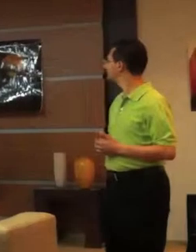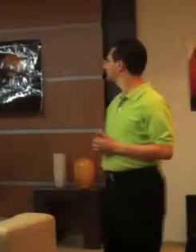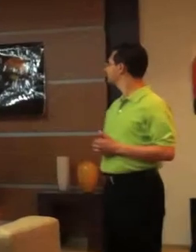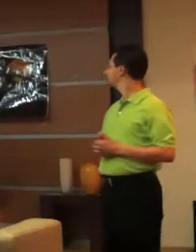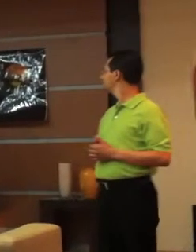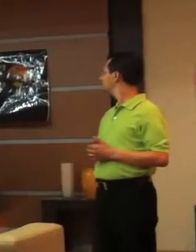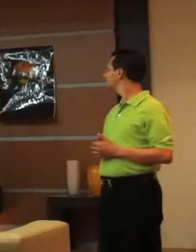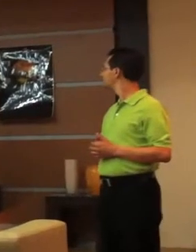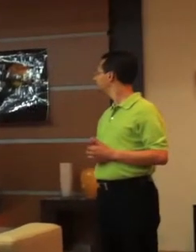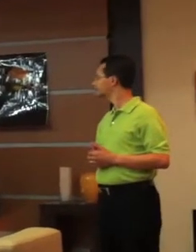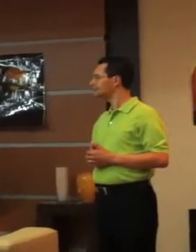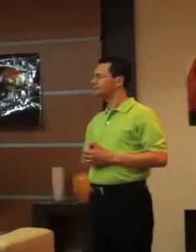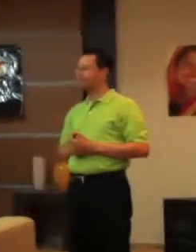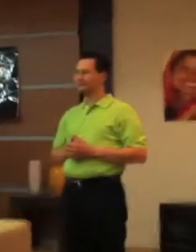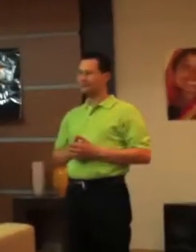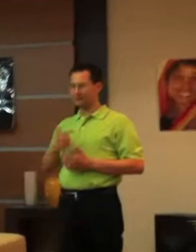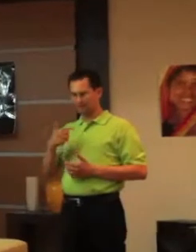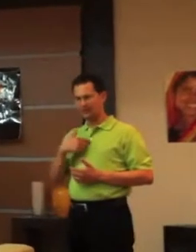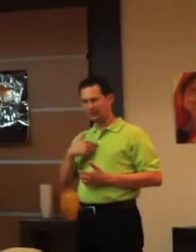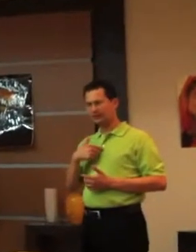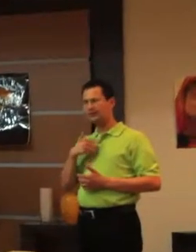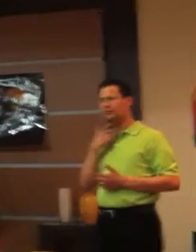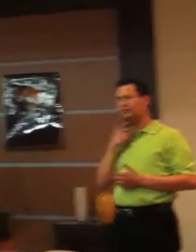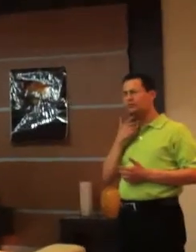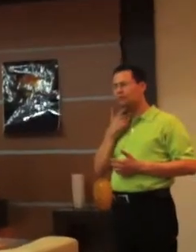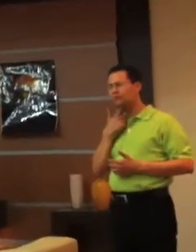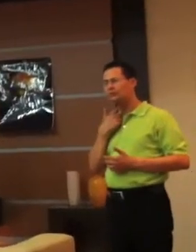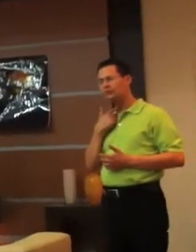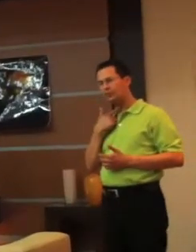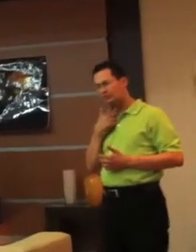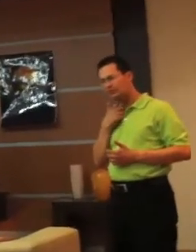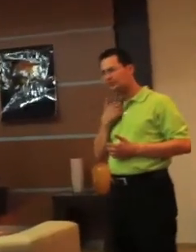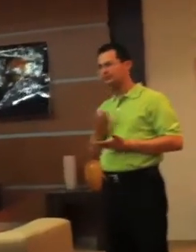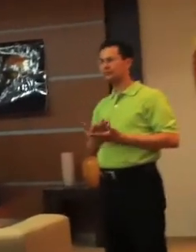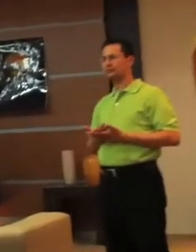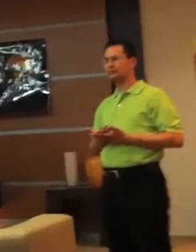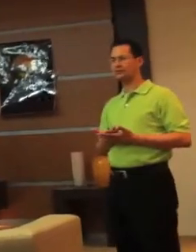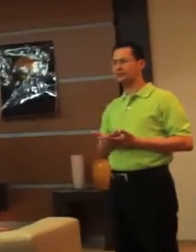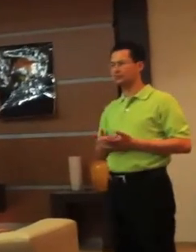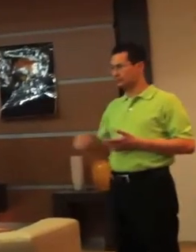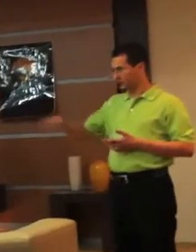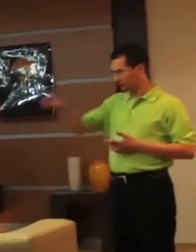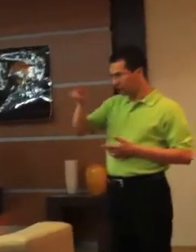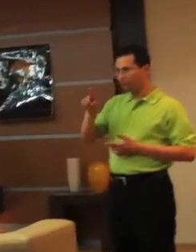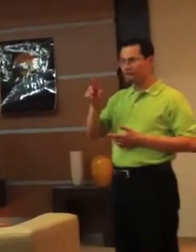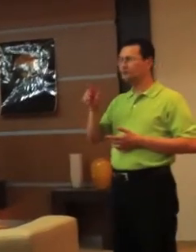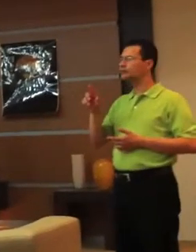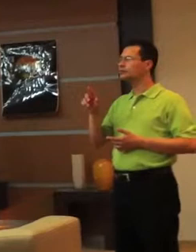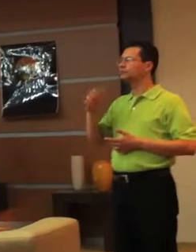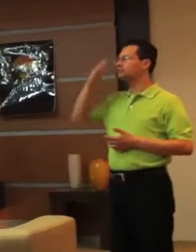help you to catch the vision. E eu, de alguma maneira, gostaria que apanhasse e conseguisse alcançar essa visão